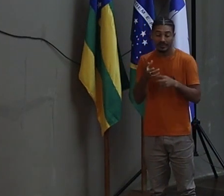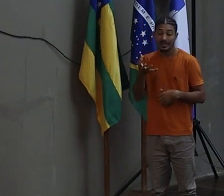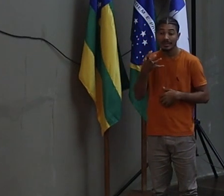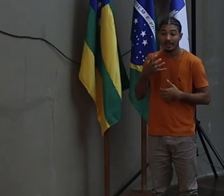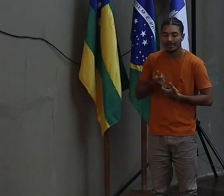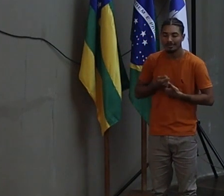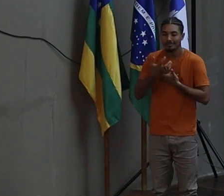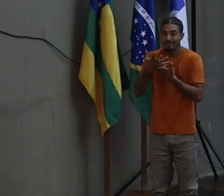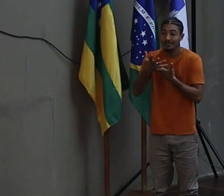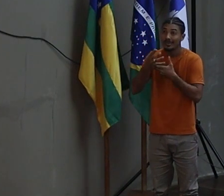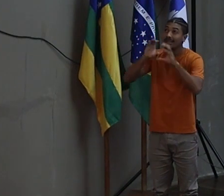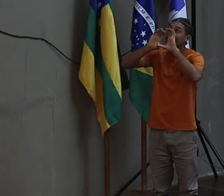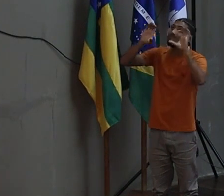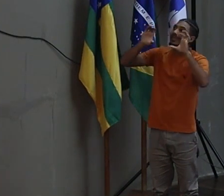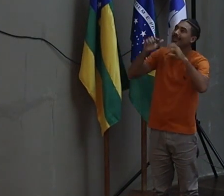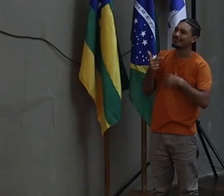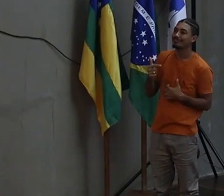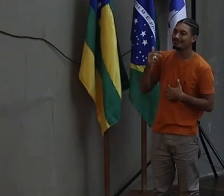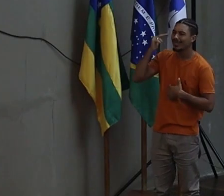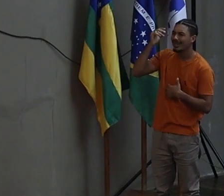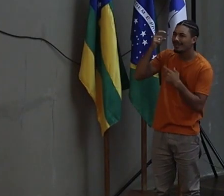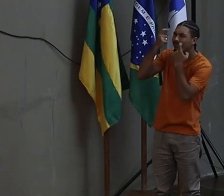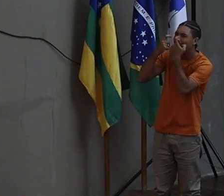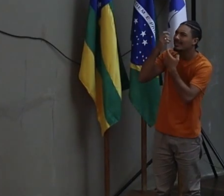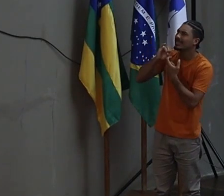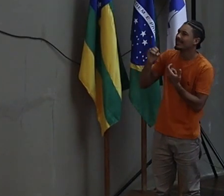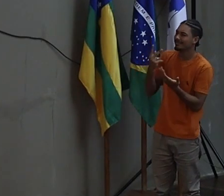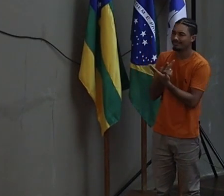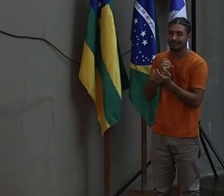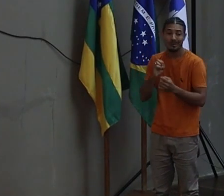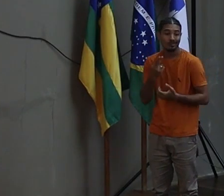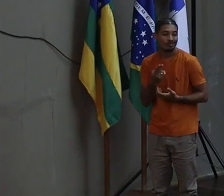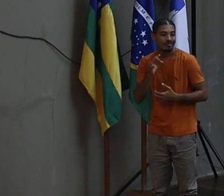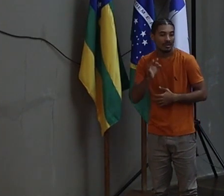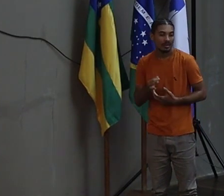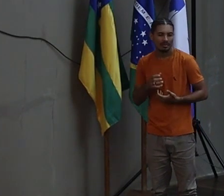quero dizer poesia a céu aberto, sem me preocupar se é errado ou certo, né?